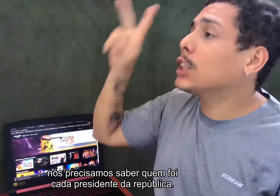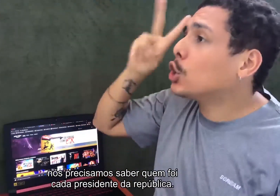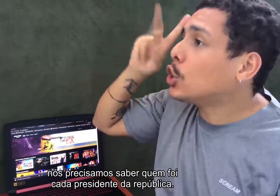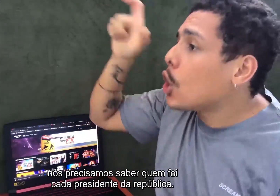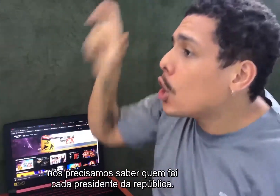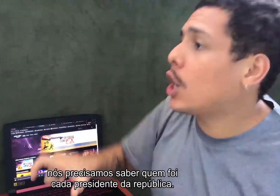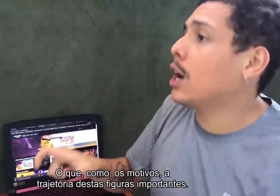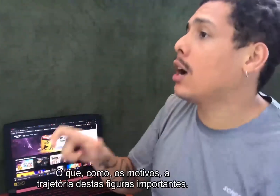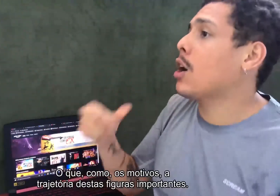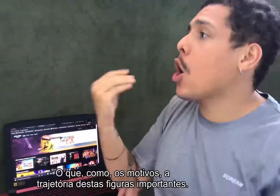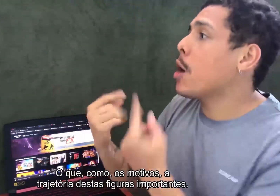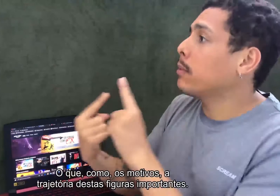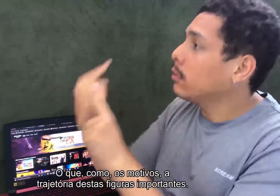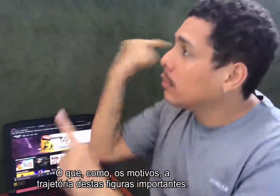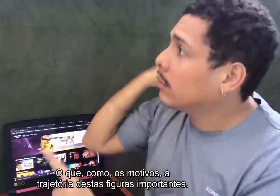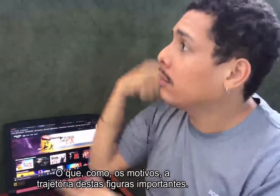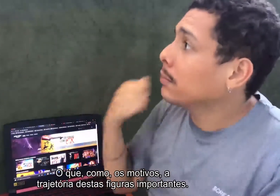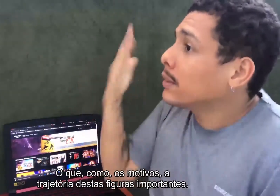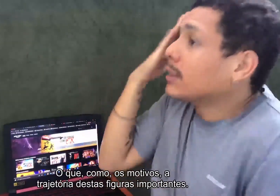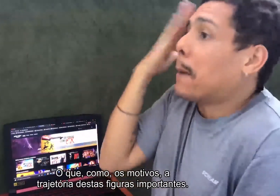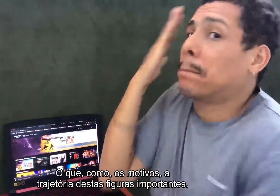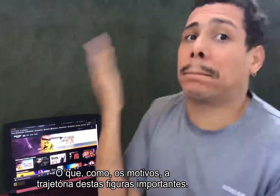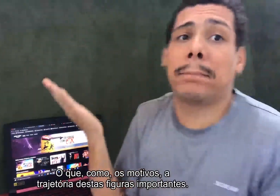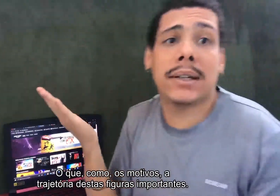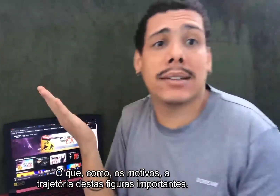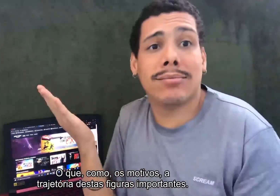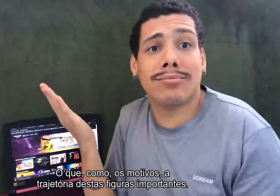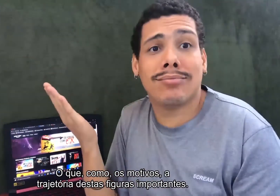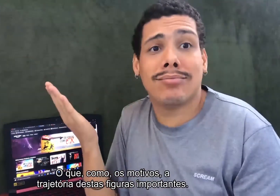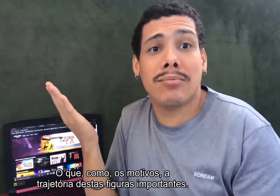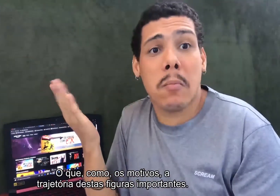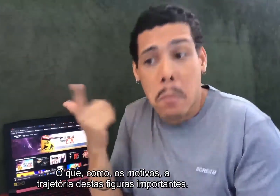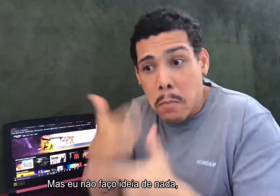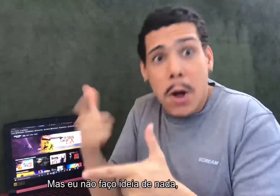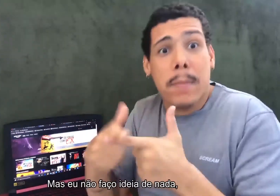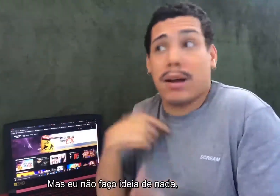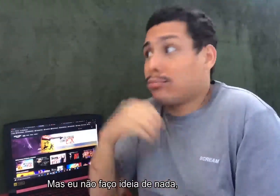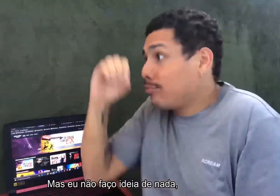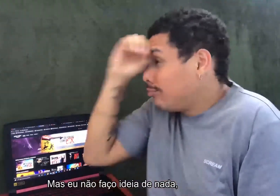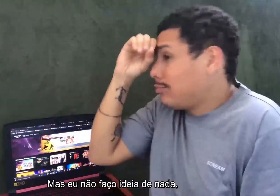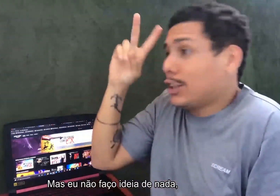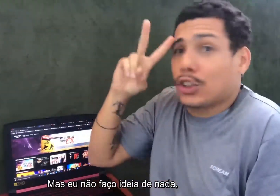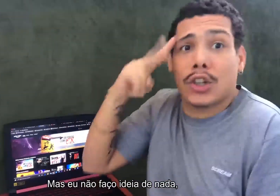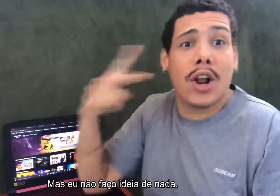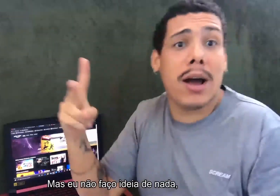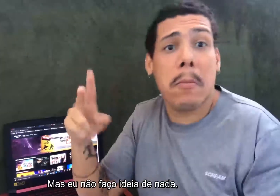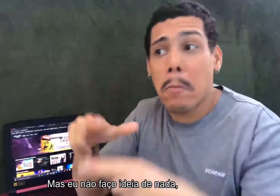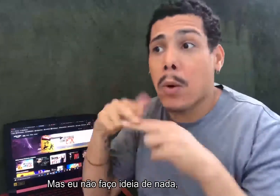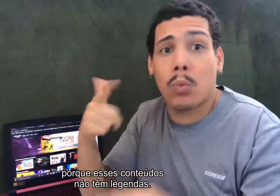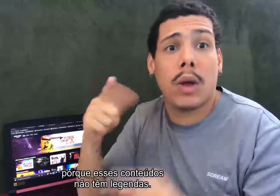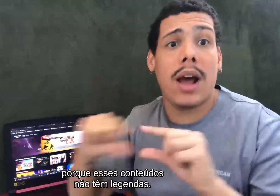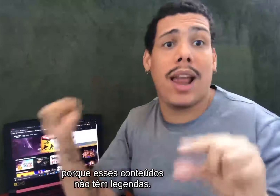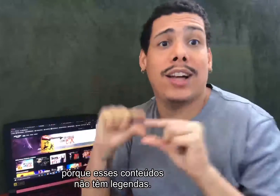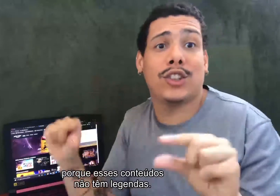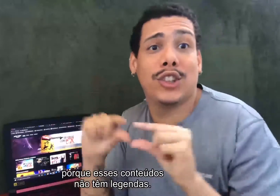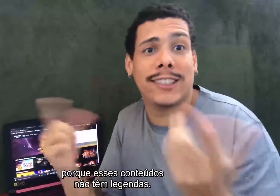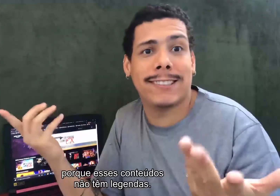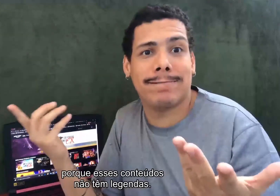O que, como, os motivos, a trajetória dessas figuras importantes. Mas eu não faço ideia de nada, porque esses